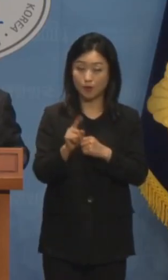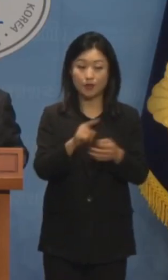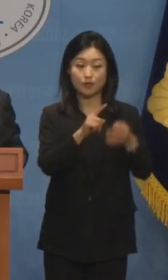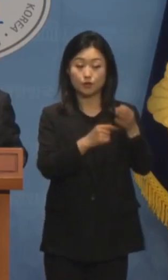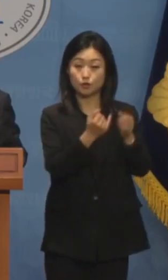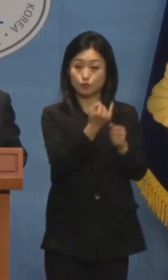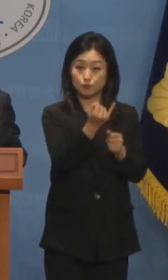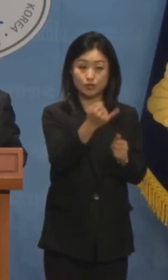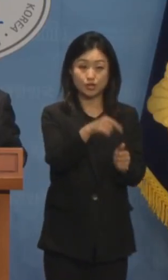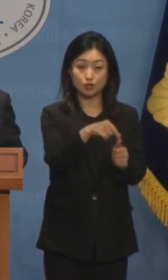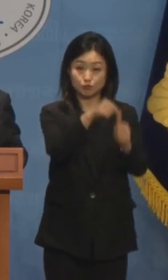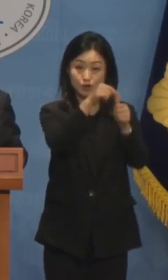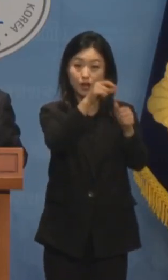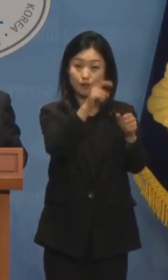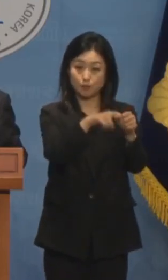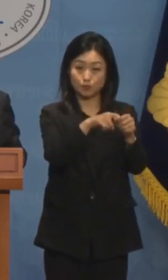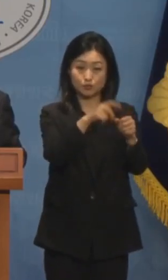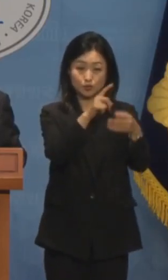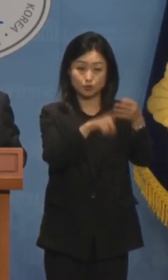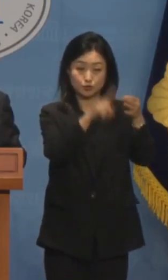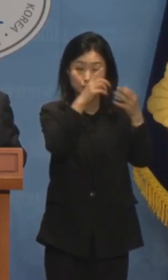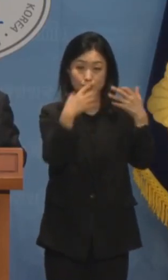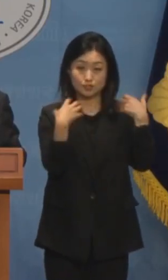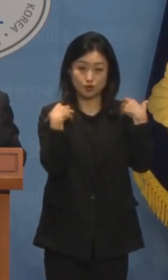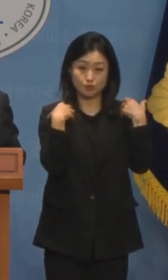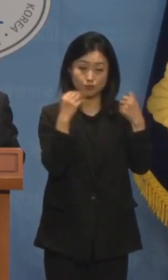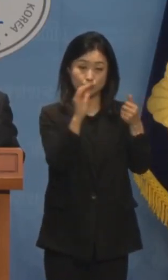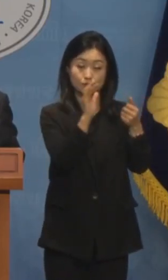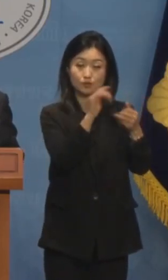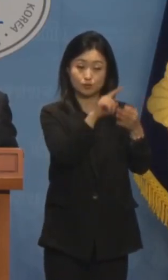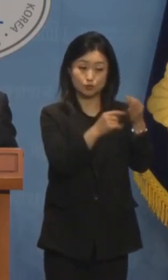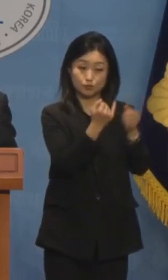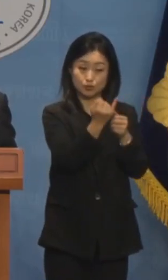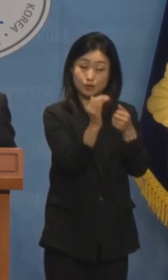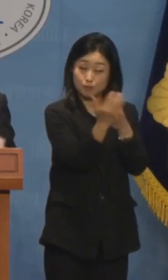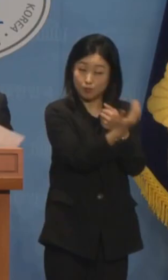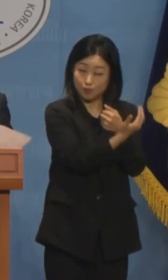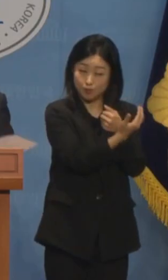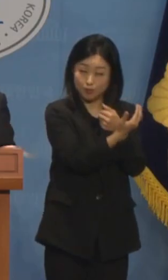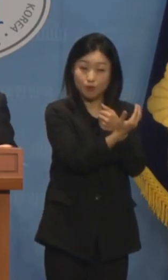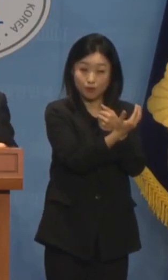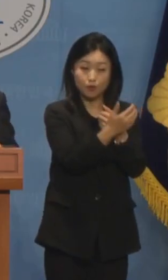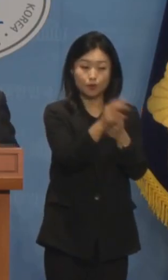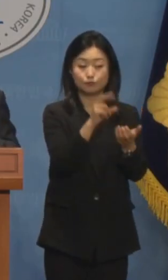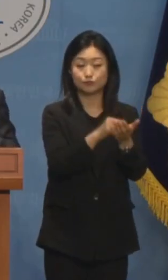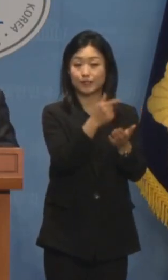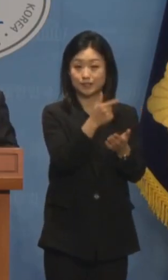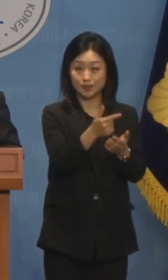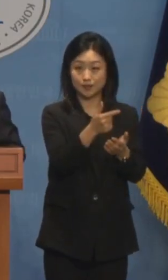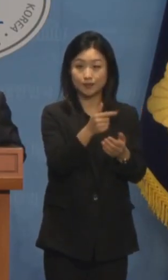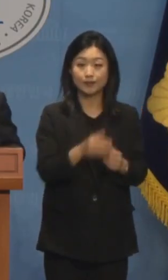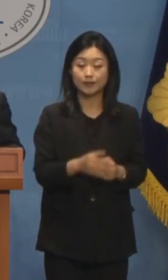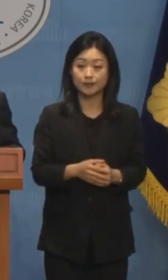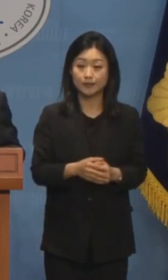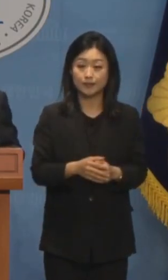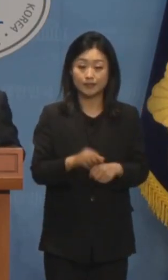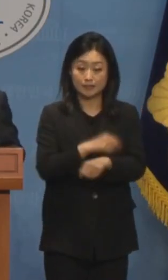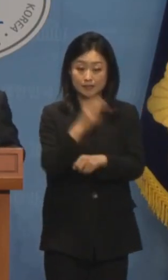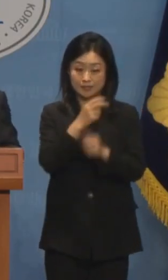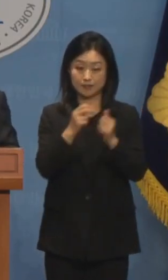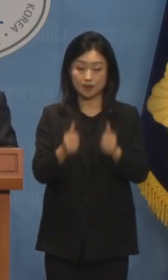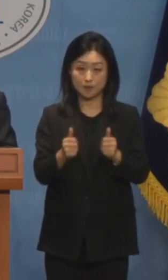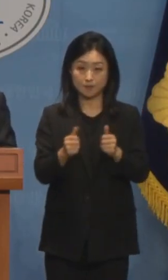여사 구하기에 올인한 윤석열 정권으로 인해 차고 넘치는 상황입니다. 김건희 여사